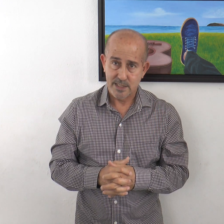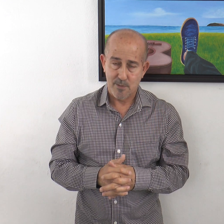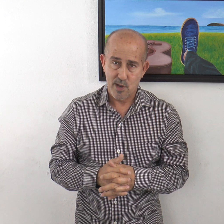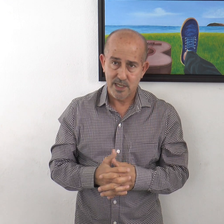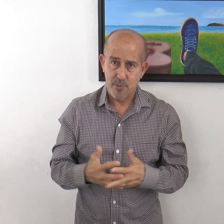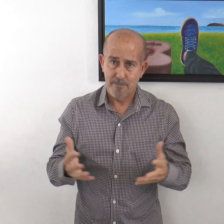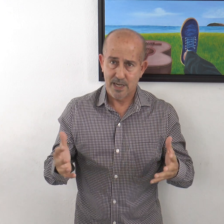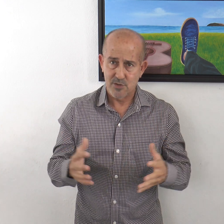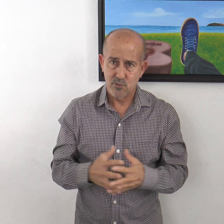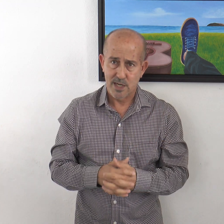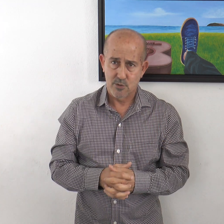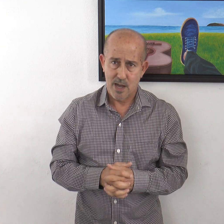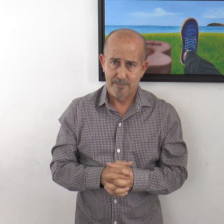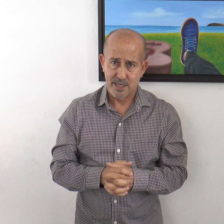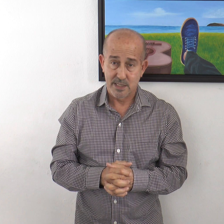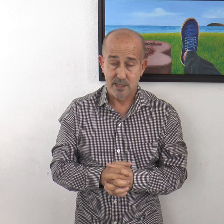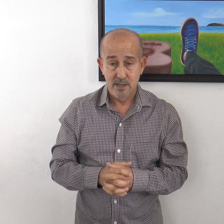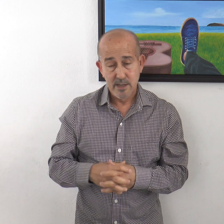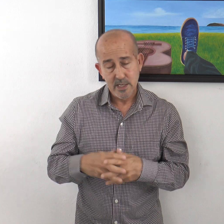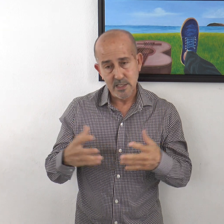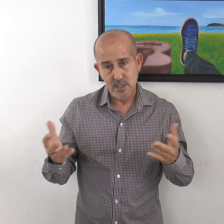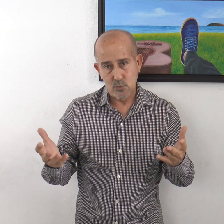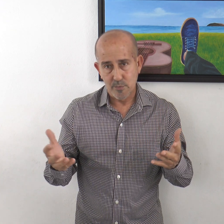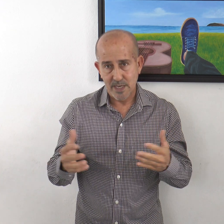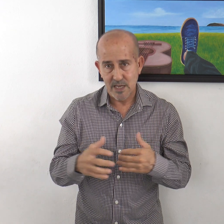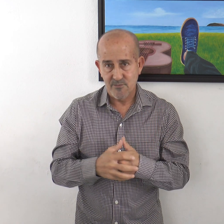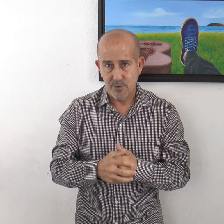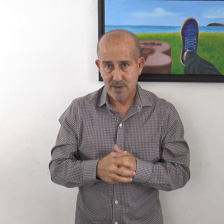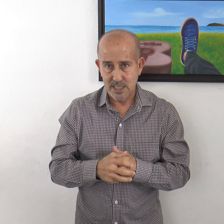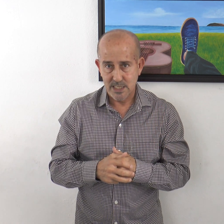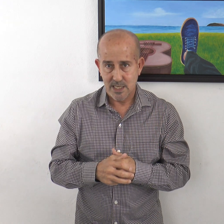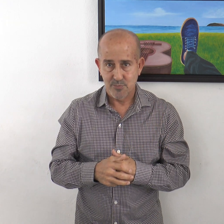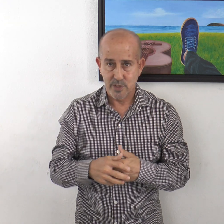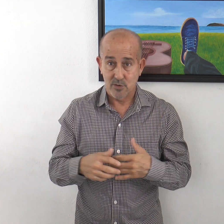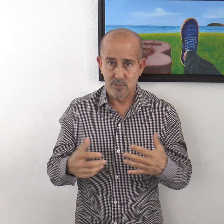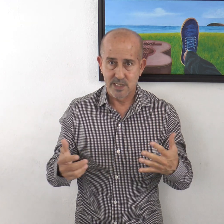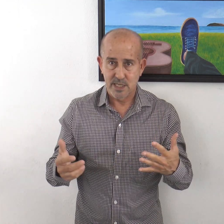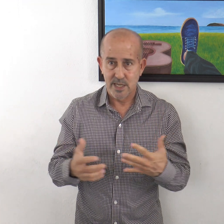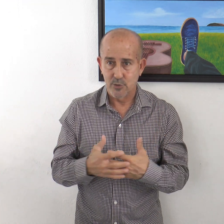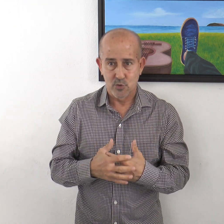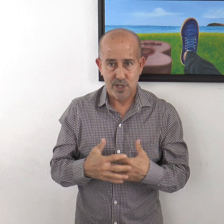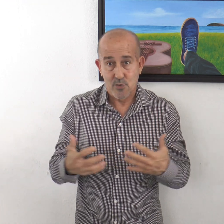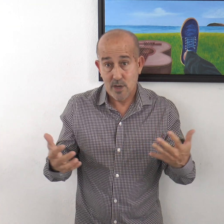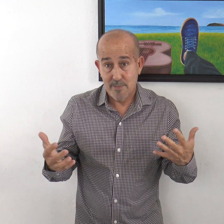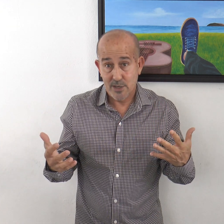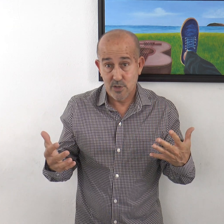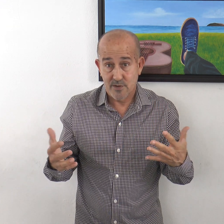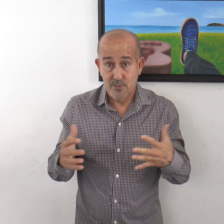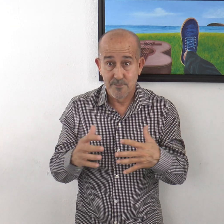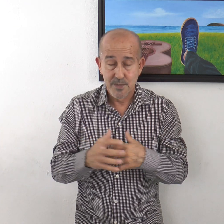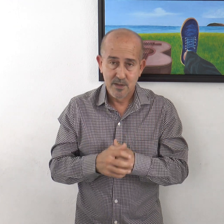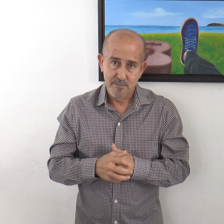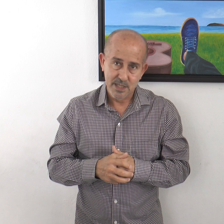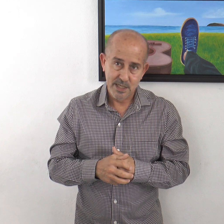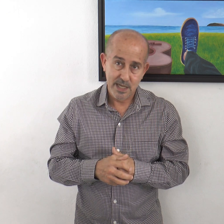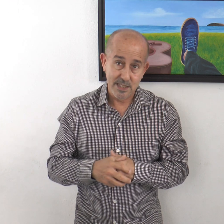estamos aquí pues para ayudarnos a aprender. Y disculpen la informalidad, porque como les dije, no tengo camarógrafo. Mi nene anda